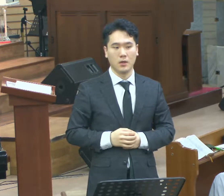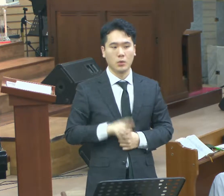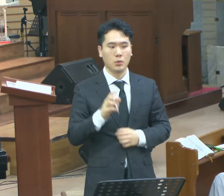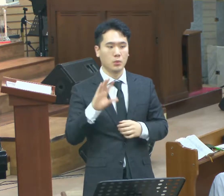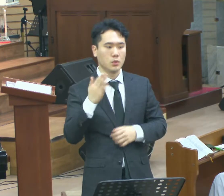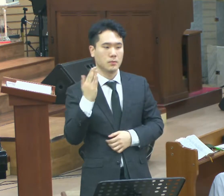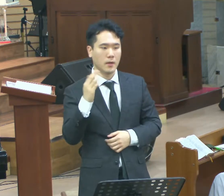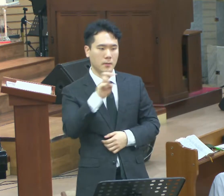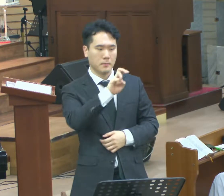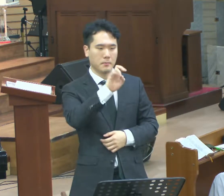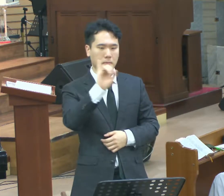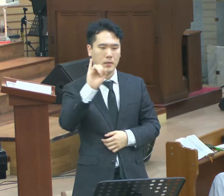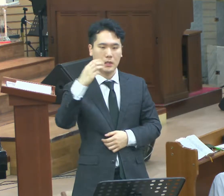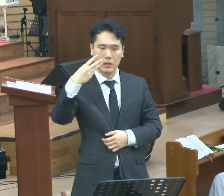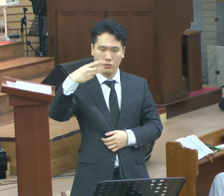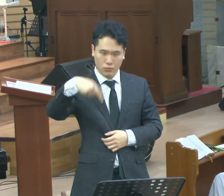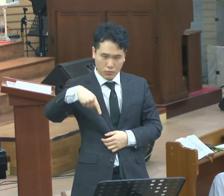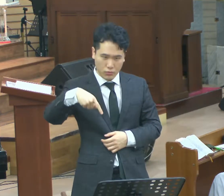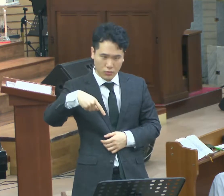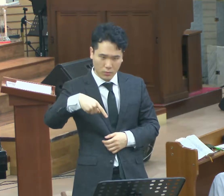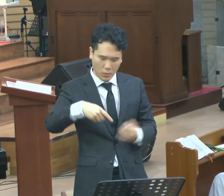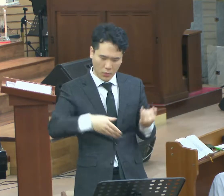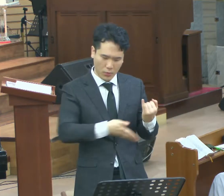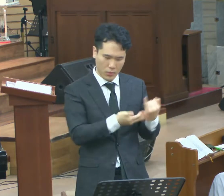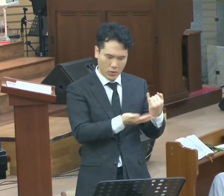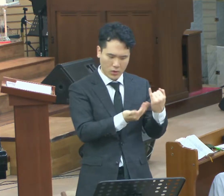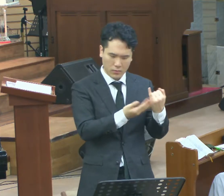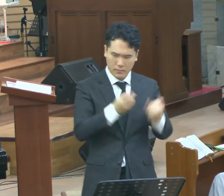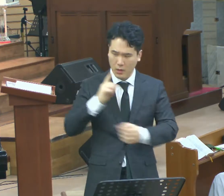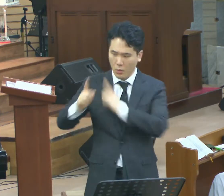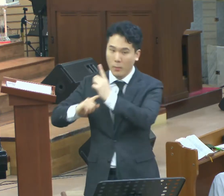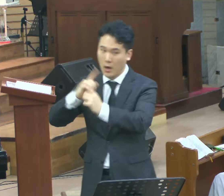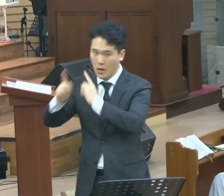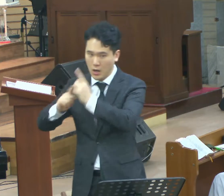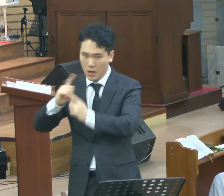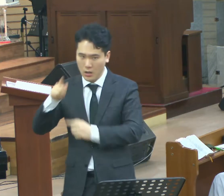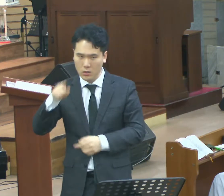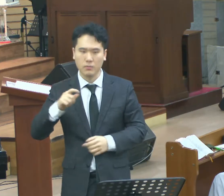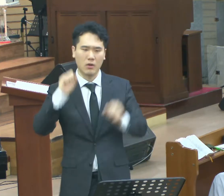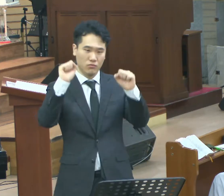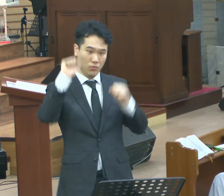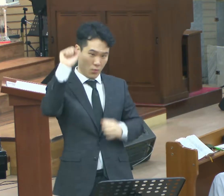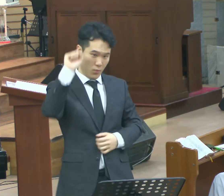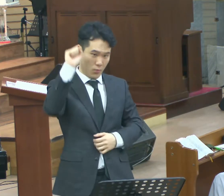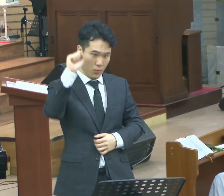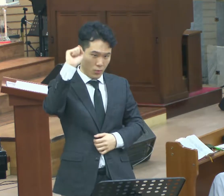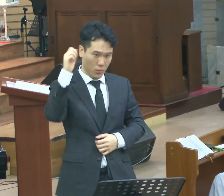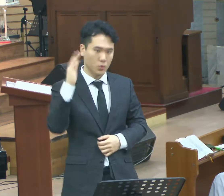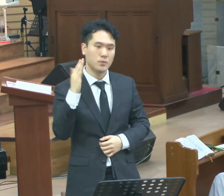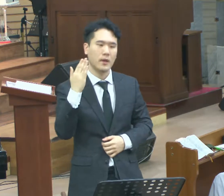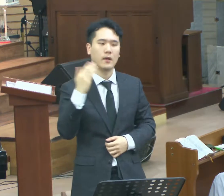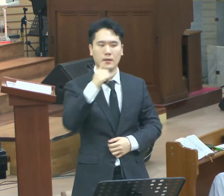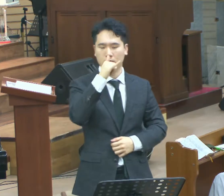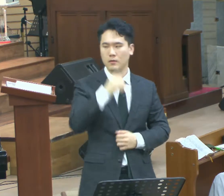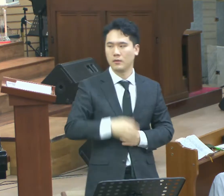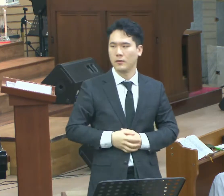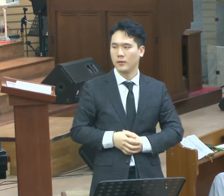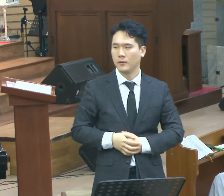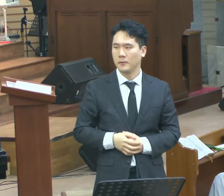감옥에 갈 필요가 없다고 1심에서 선고받은 사람이 2심에 와가지고 투옥이 됐단